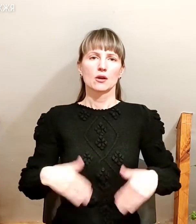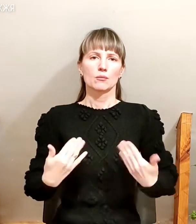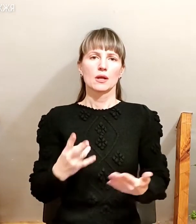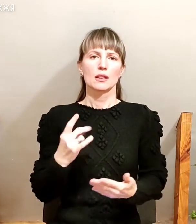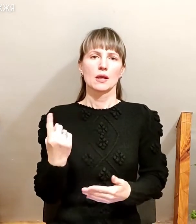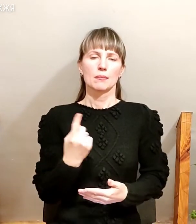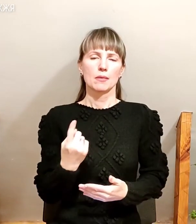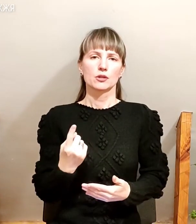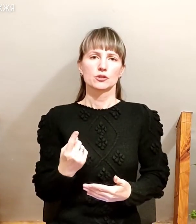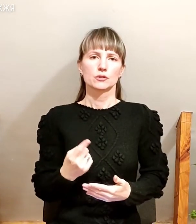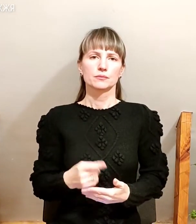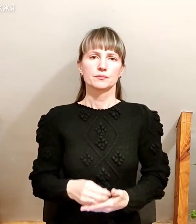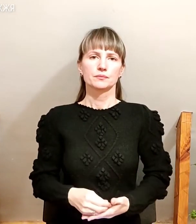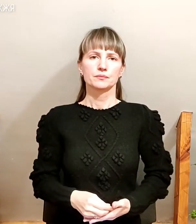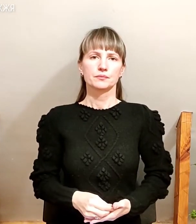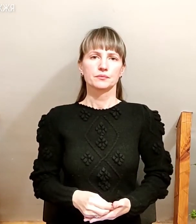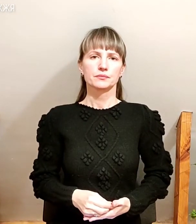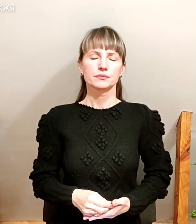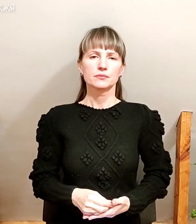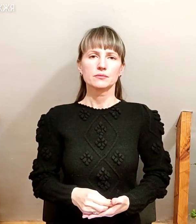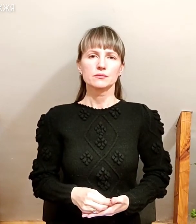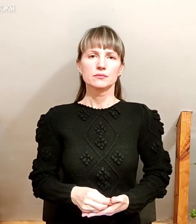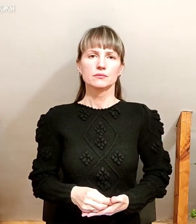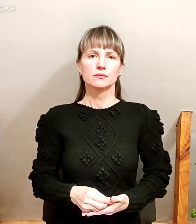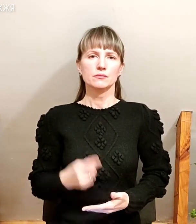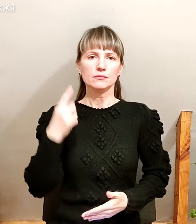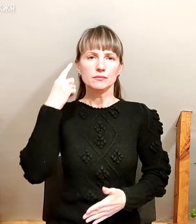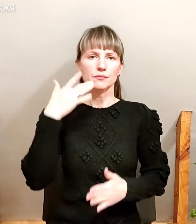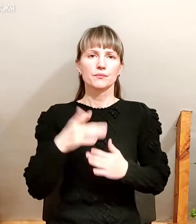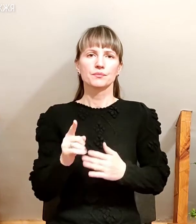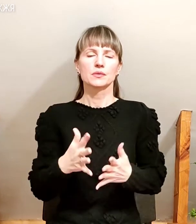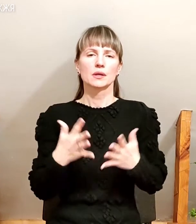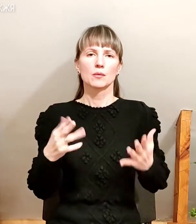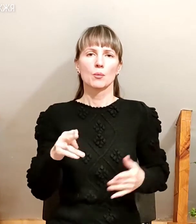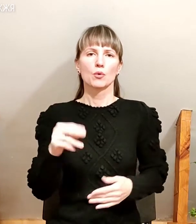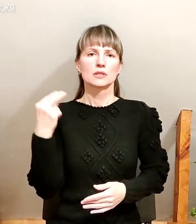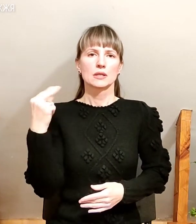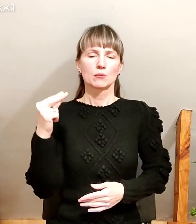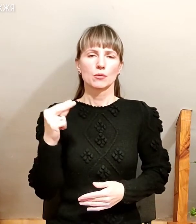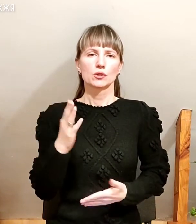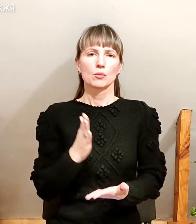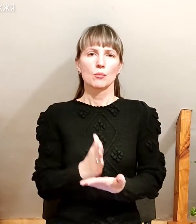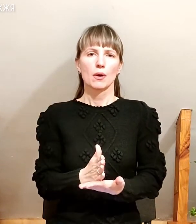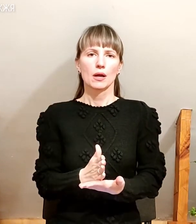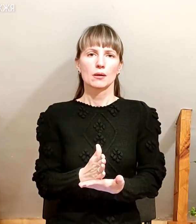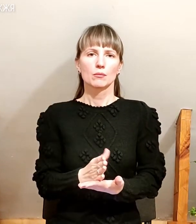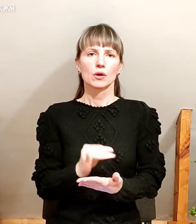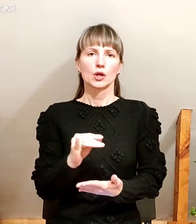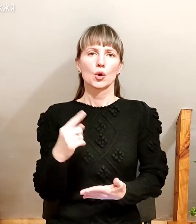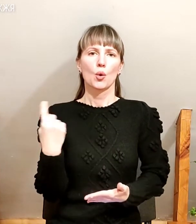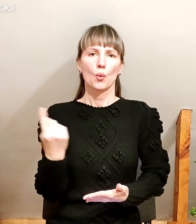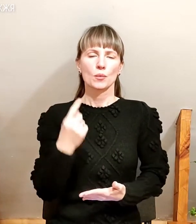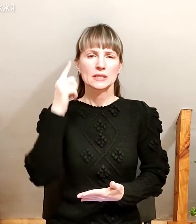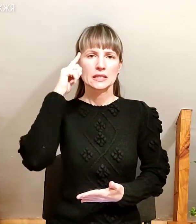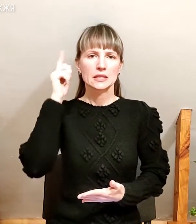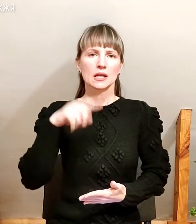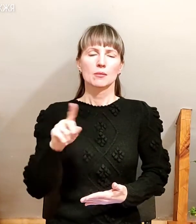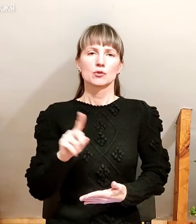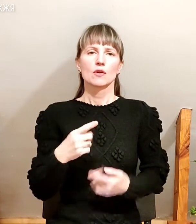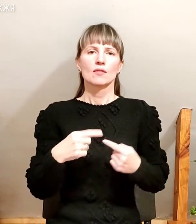на перше. Власне, розумію, що здебільшого по Запоріжжю, але маємо і область, і знаємо, що в деяких районах області